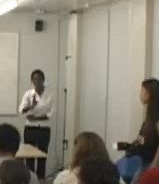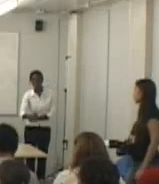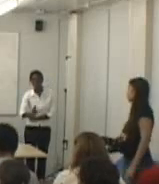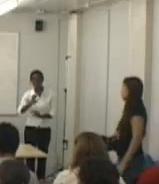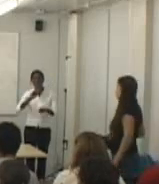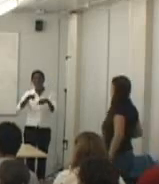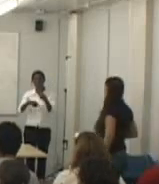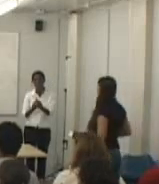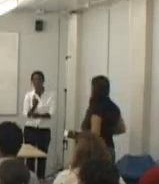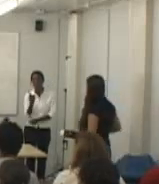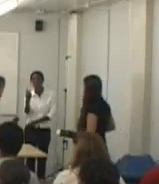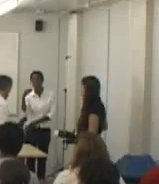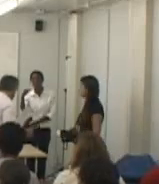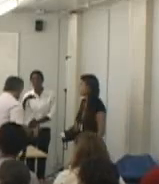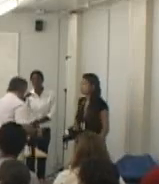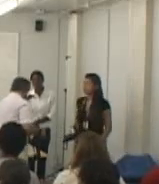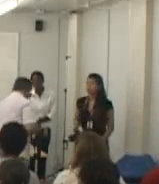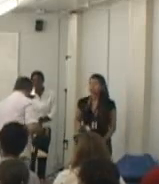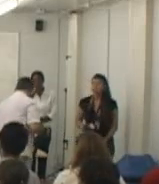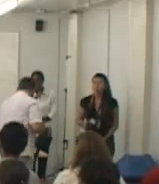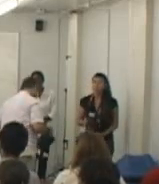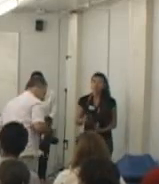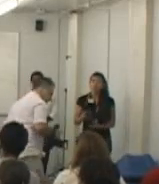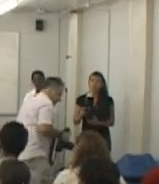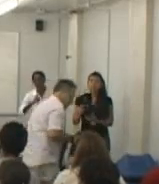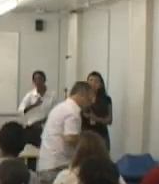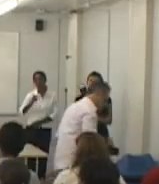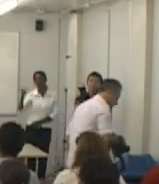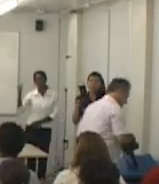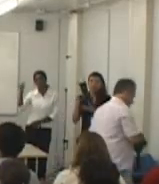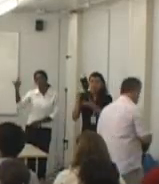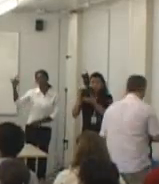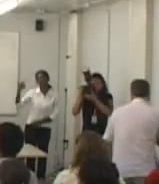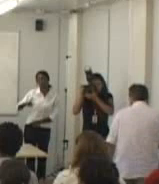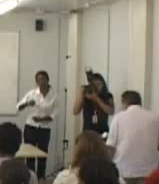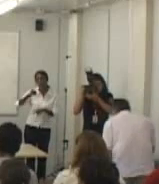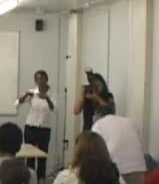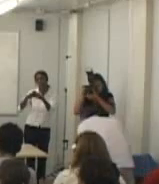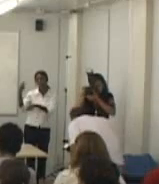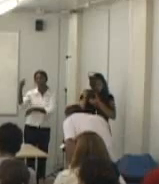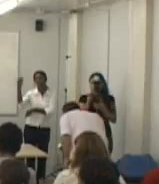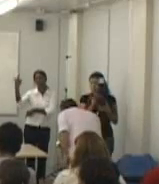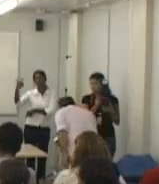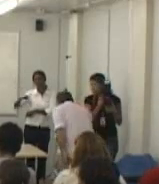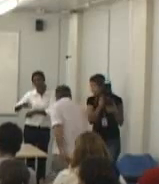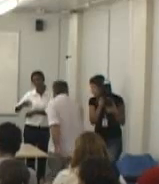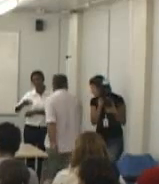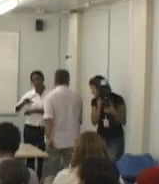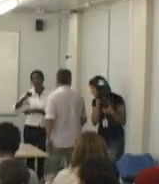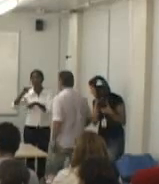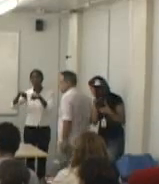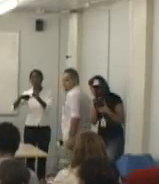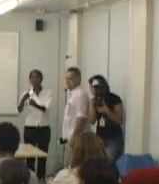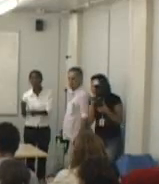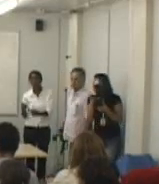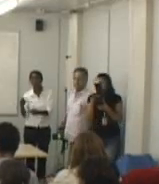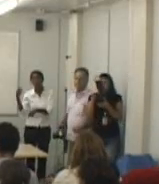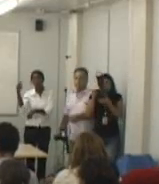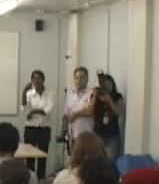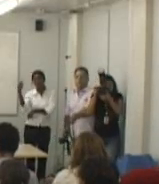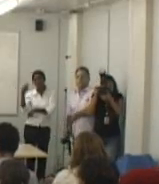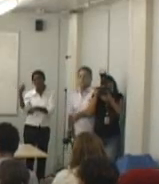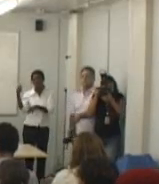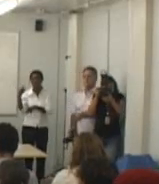meio pra réplica e 1 minuto e meio PR tréplica e serão seis perguntas entre os candidatos depois nos outros no terceiro bloco